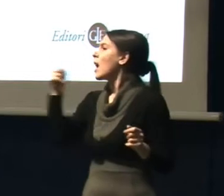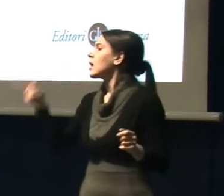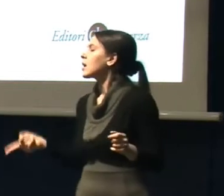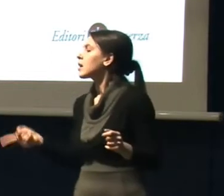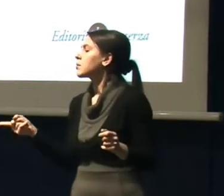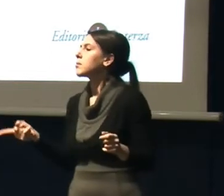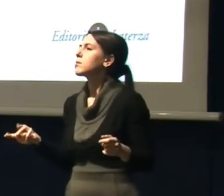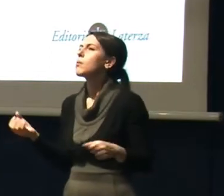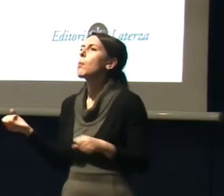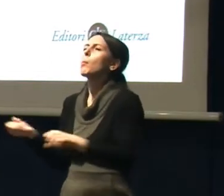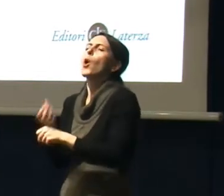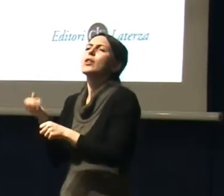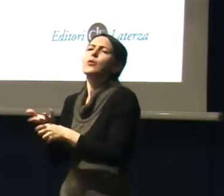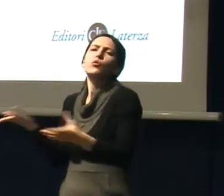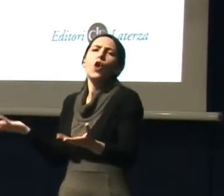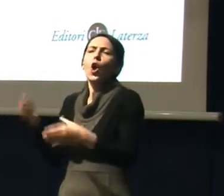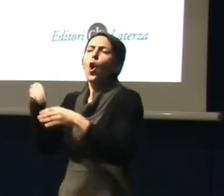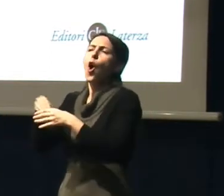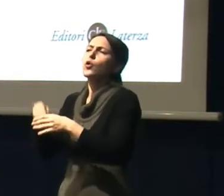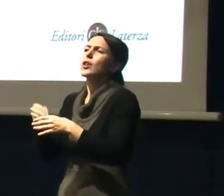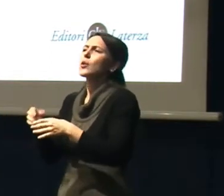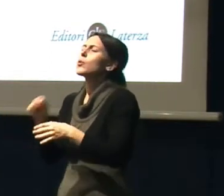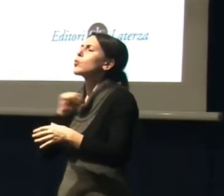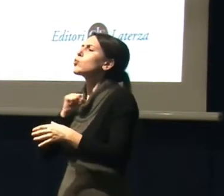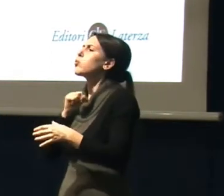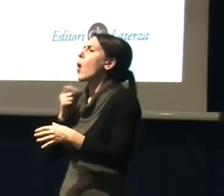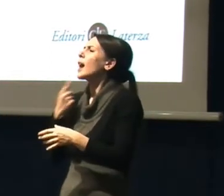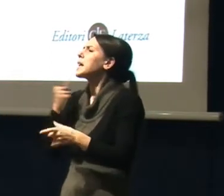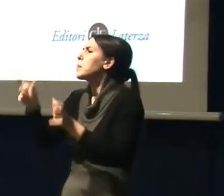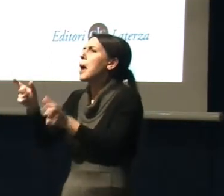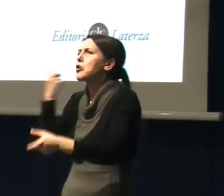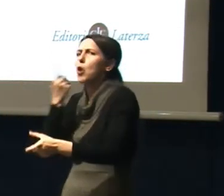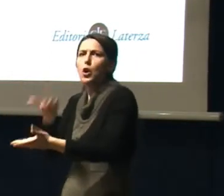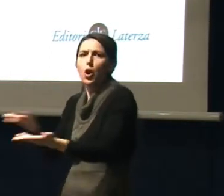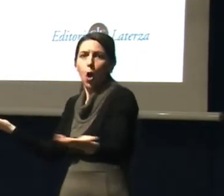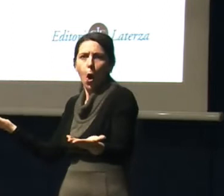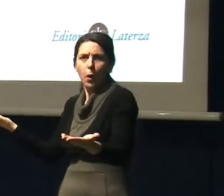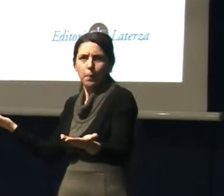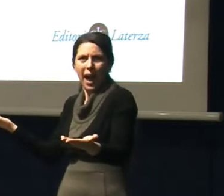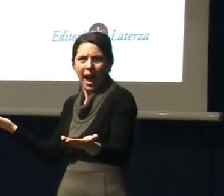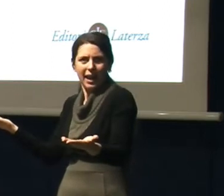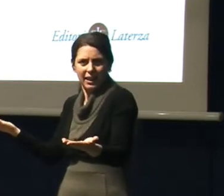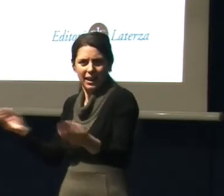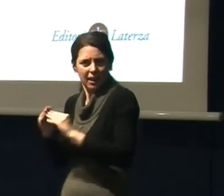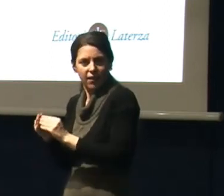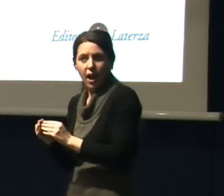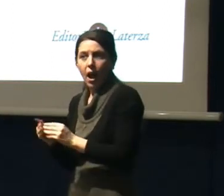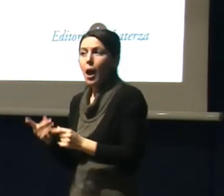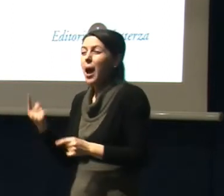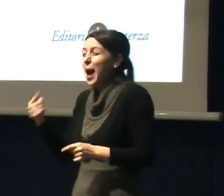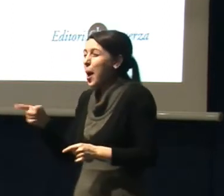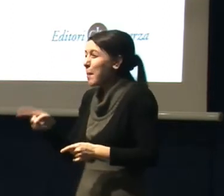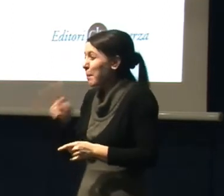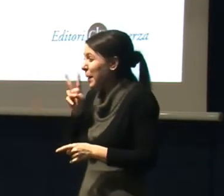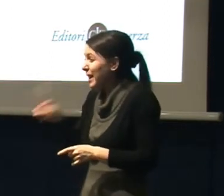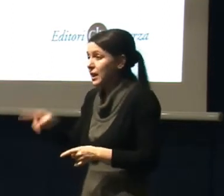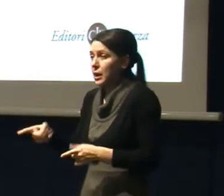la produzione di contenuti generati dagli utenti che può reggere per lo per un mattino ma dopo non funziona